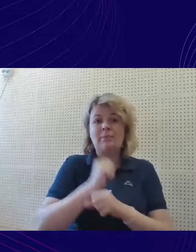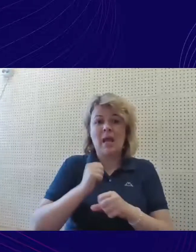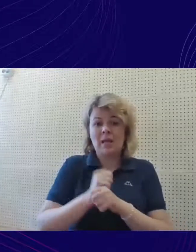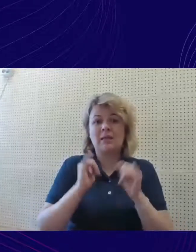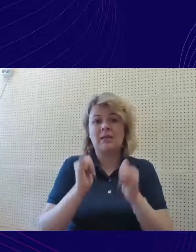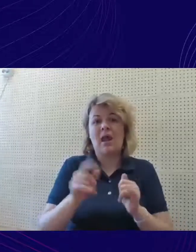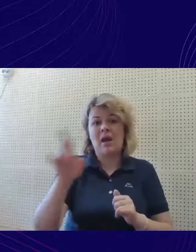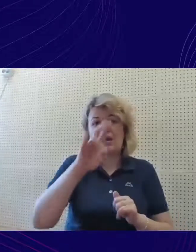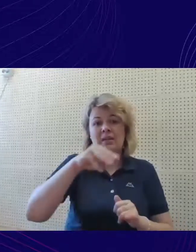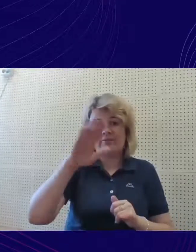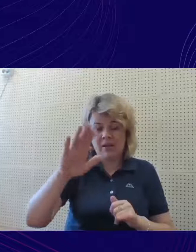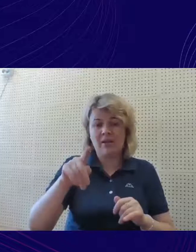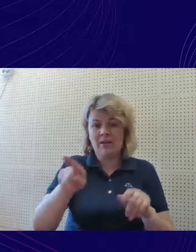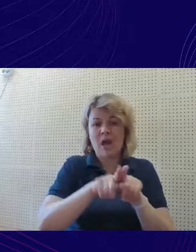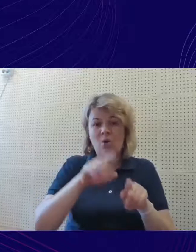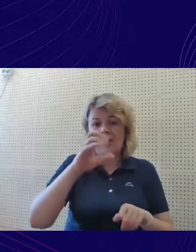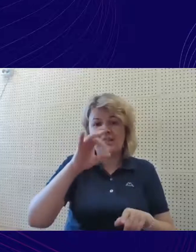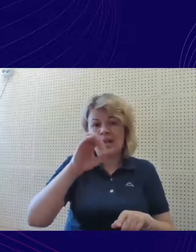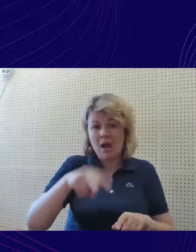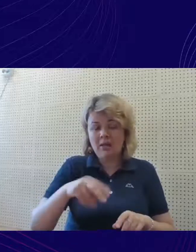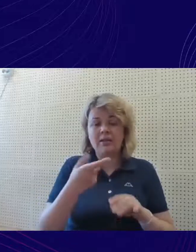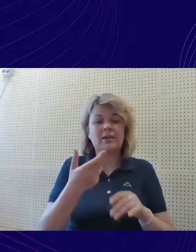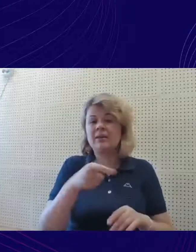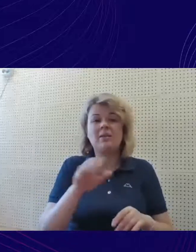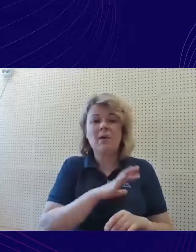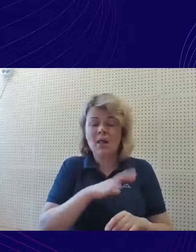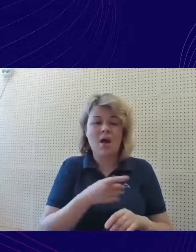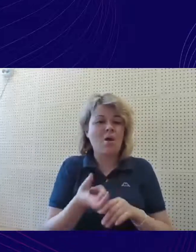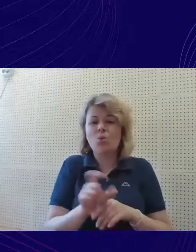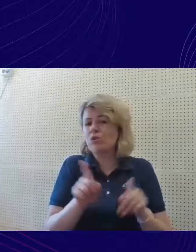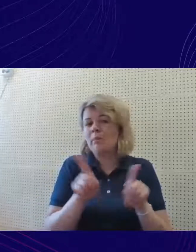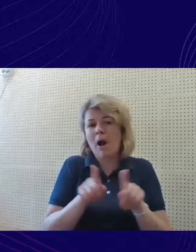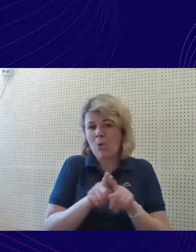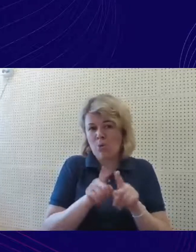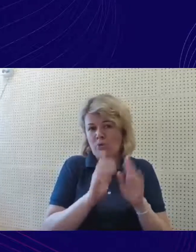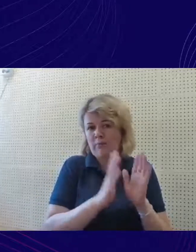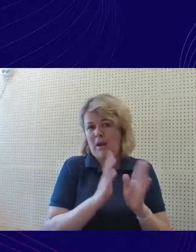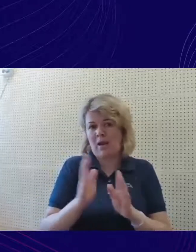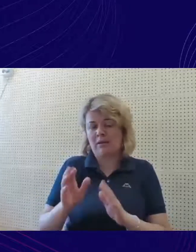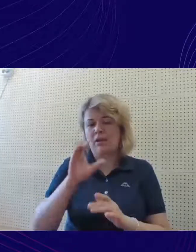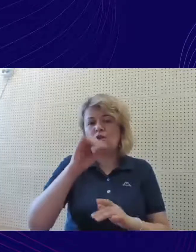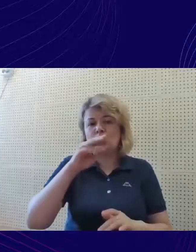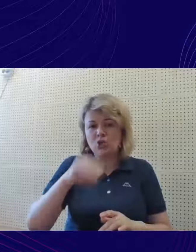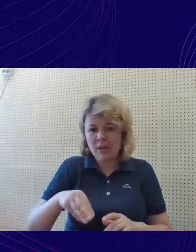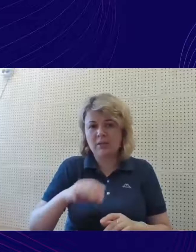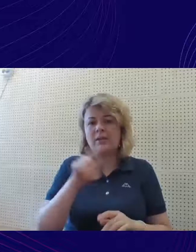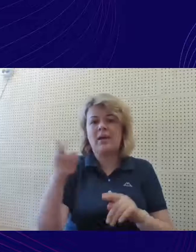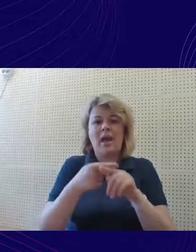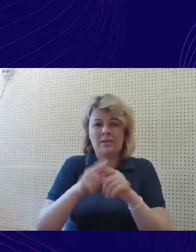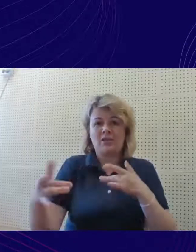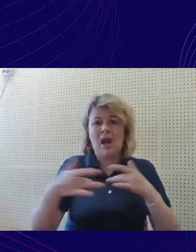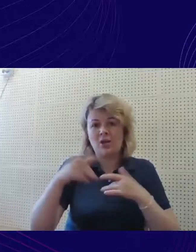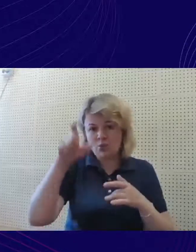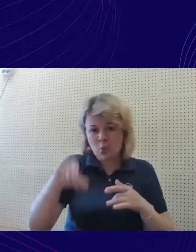НТВ сериал, где была очень похожая структура сюжета, и этот же актер играл похожую